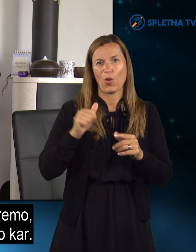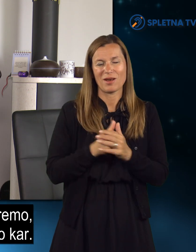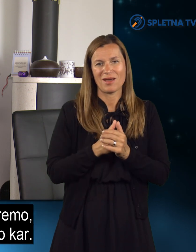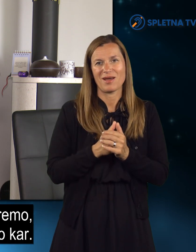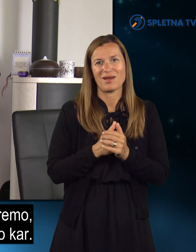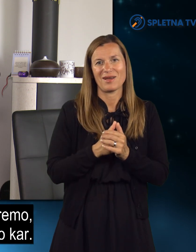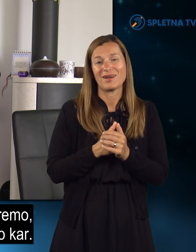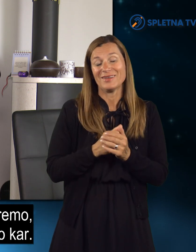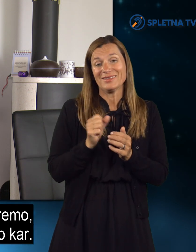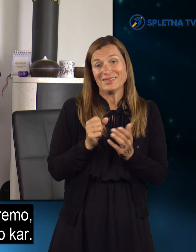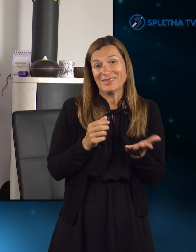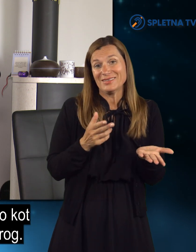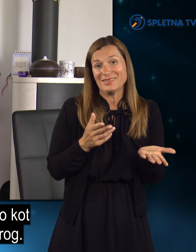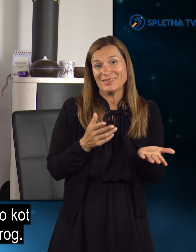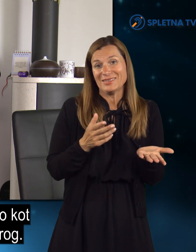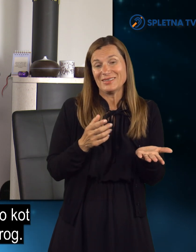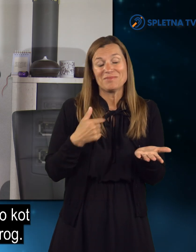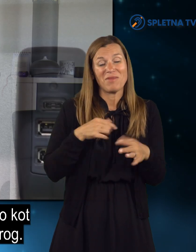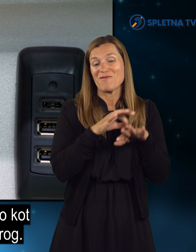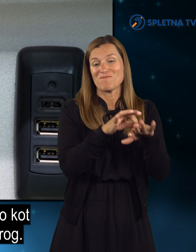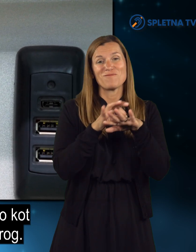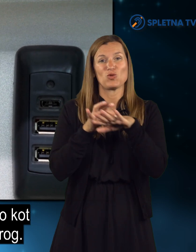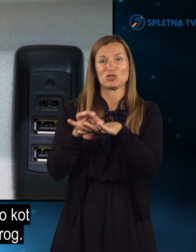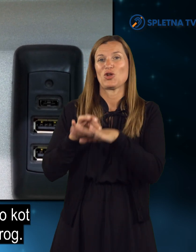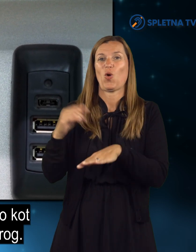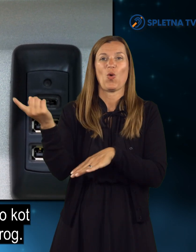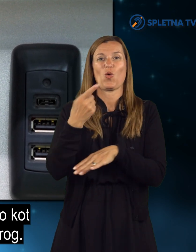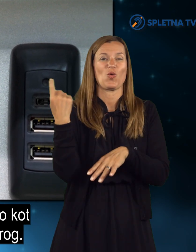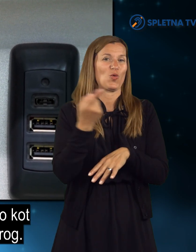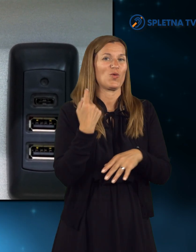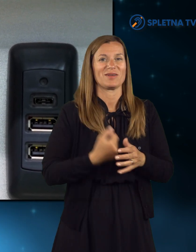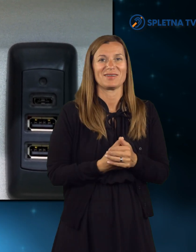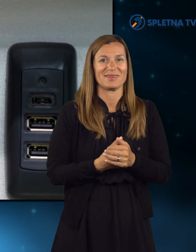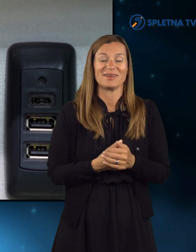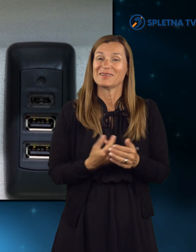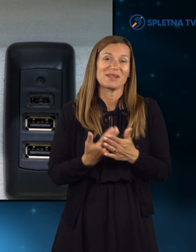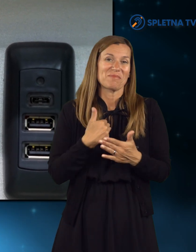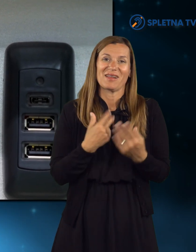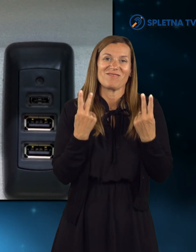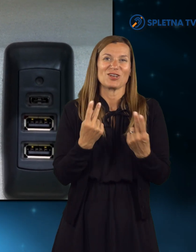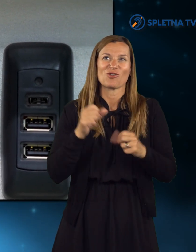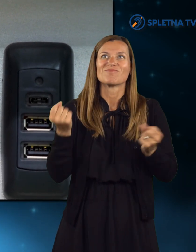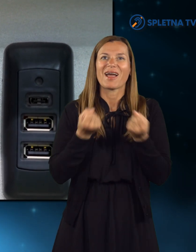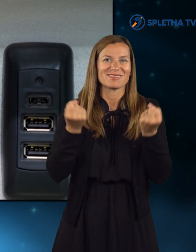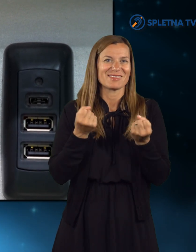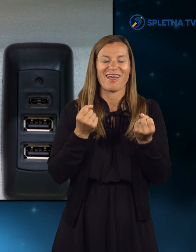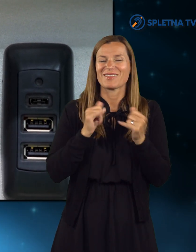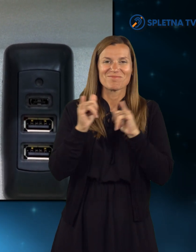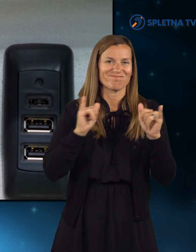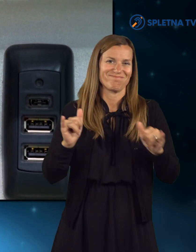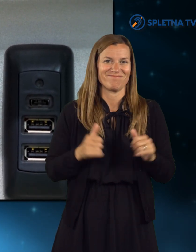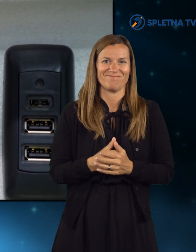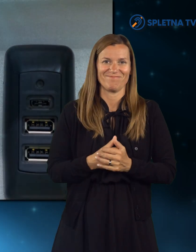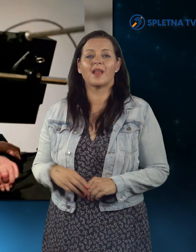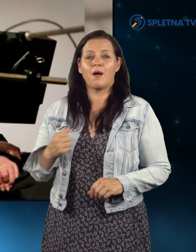da smo kar, me vozijo kot mačka okrog. Meni je v bistvu, da nekaj šibam.